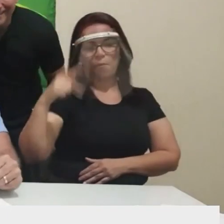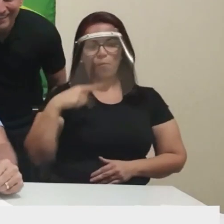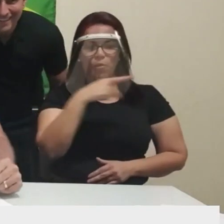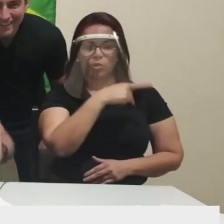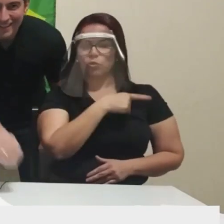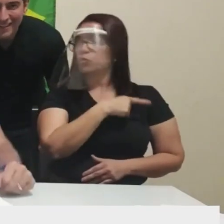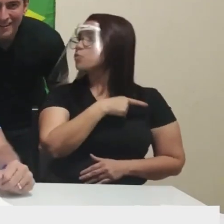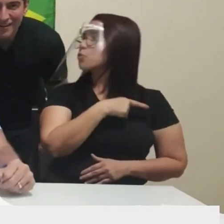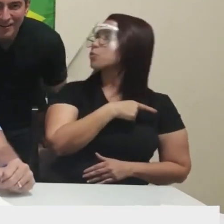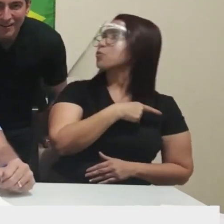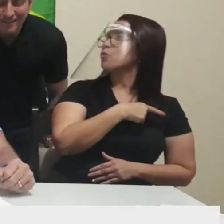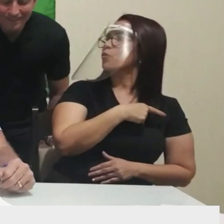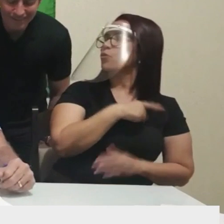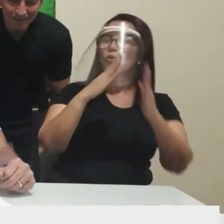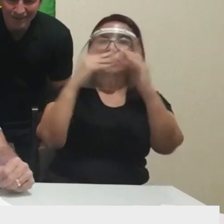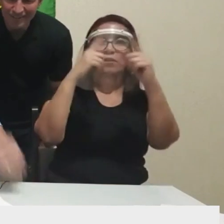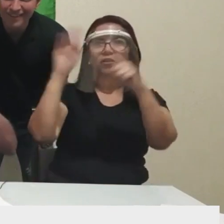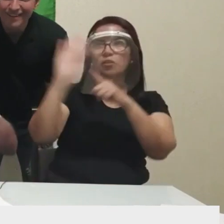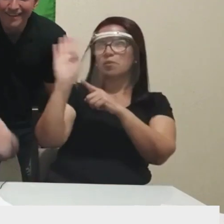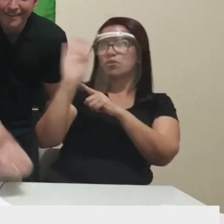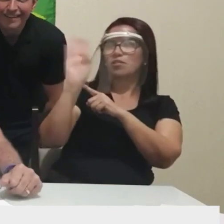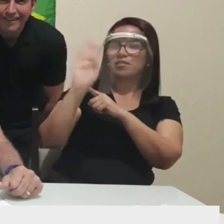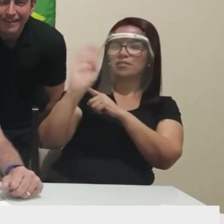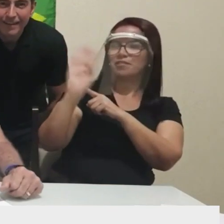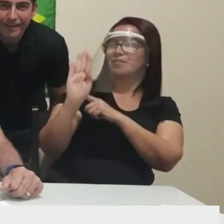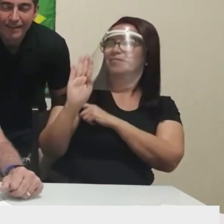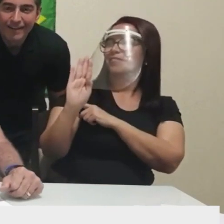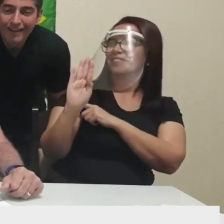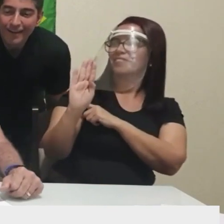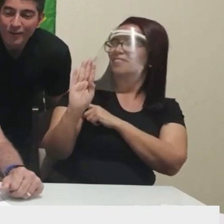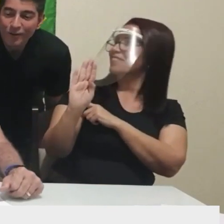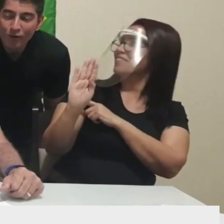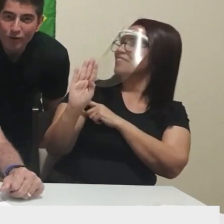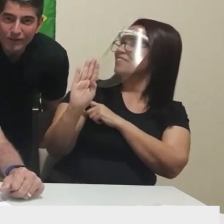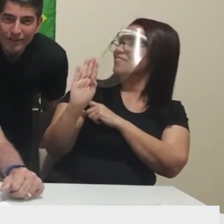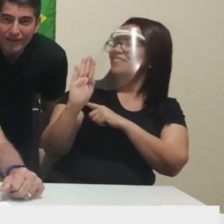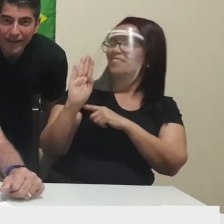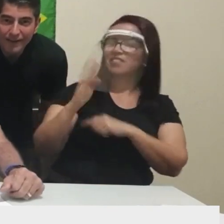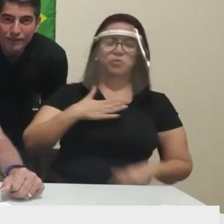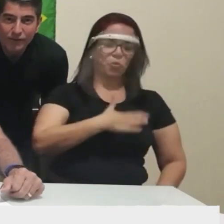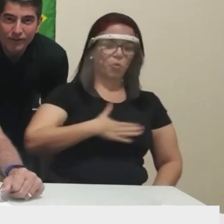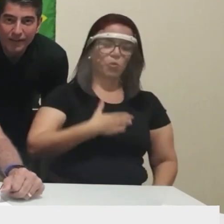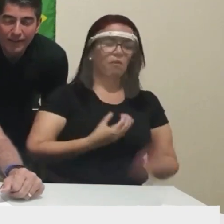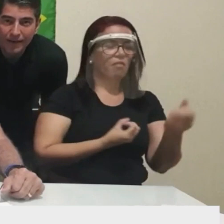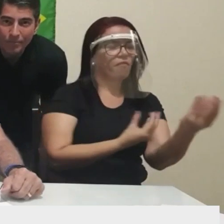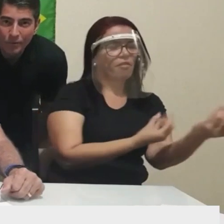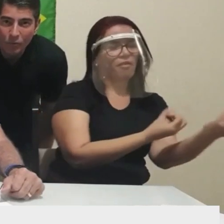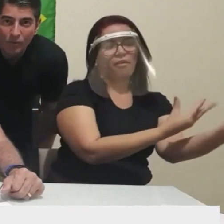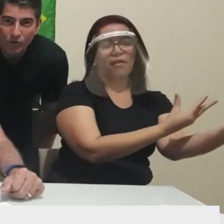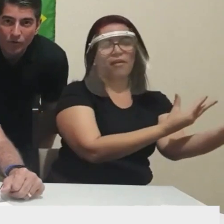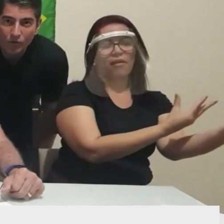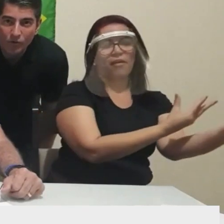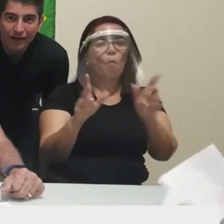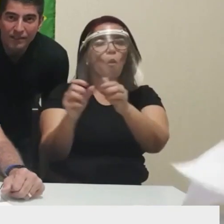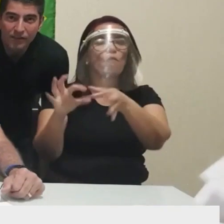bom, gente? Da Igreja Batista lá do Recreio, de Janeiro. Fala alguma coisa aí, tá gostando dessa viagem? Tô gostando da viagem, tô vendo que